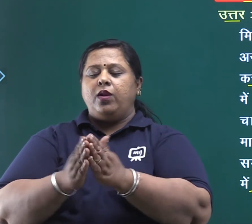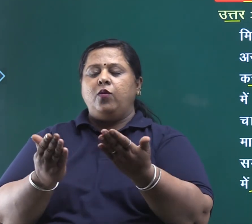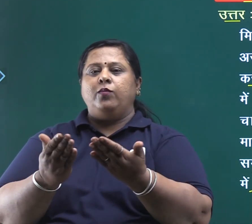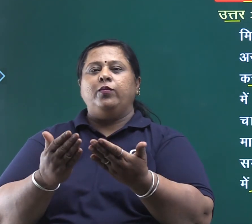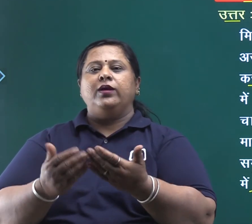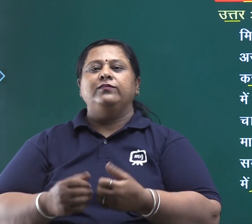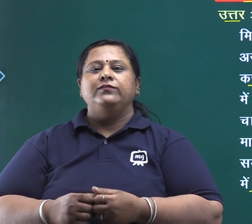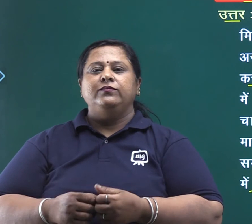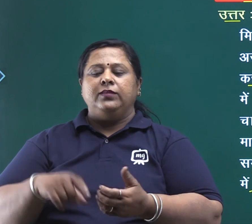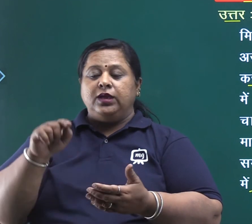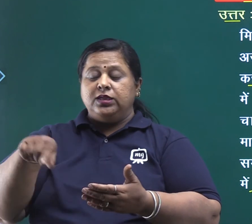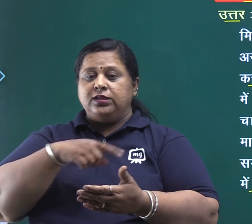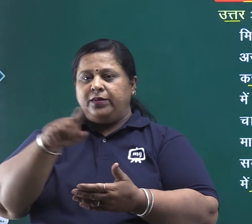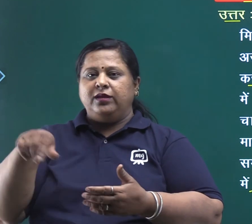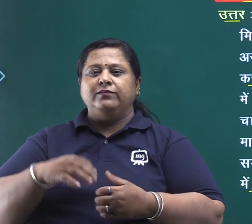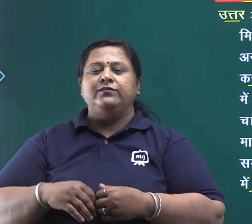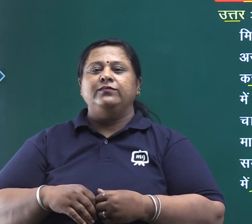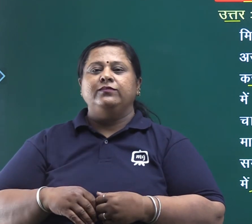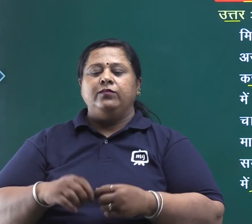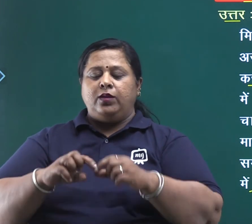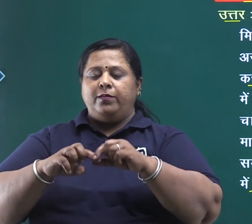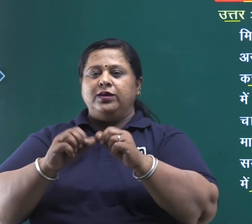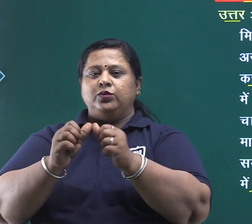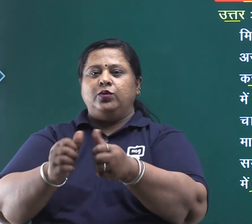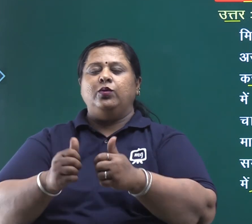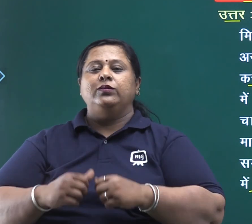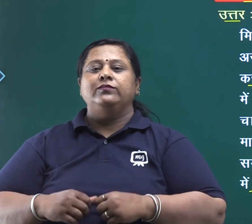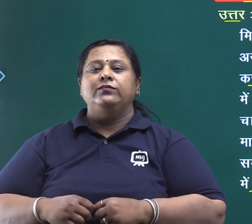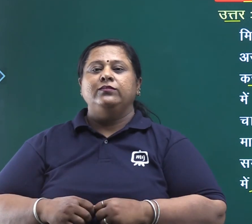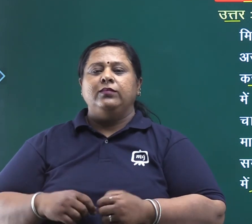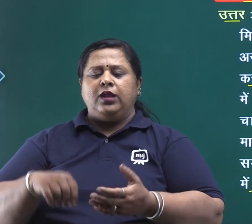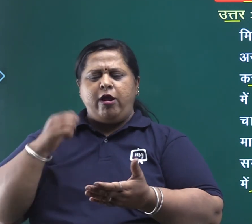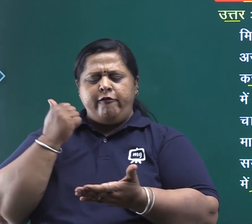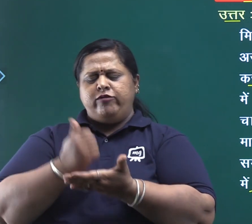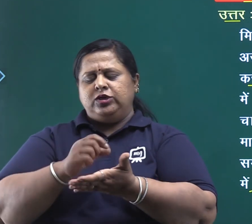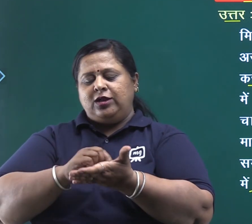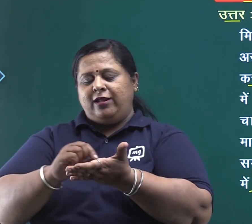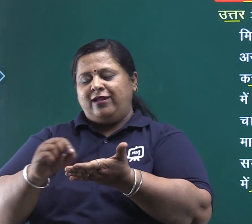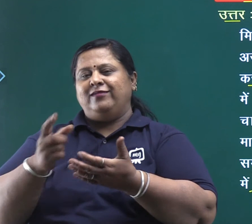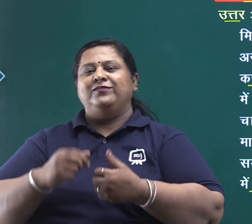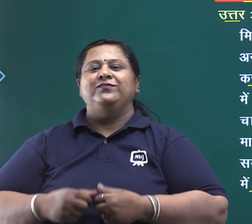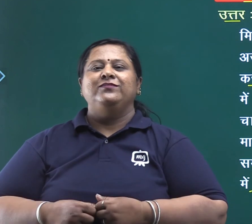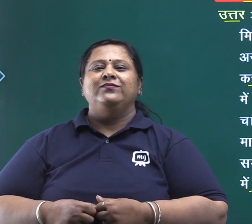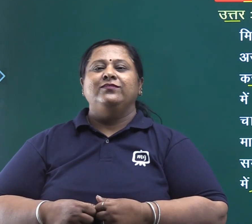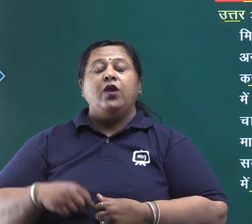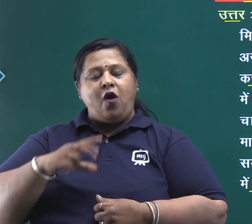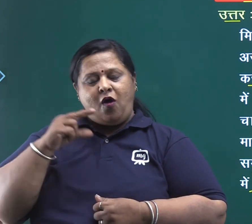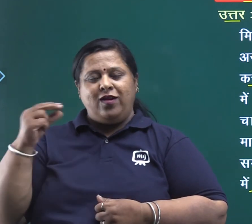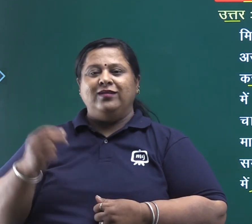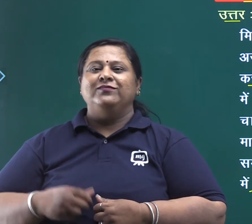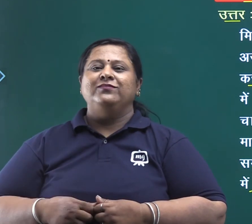नोटबुक में इन सभी प्रश्नोत्तरों को अवश्य लिखें